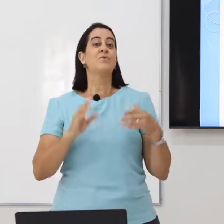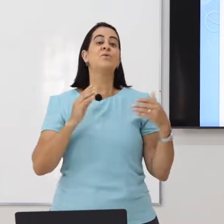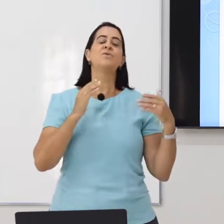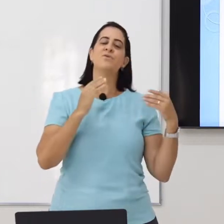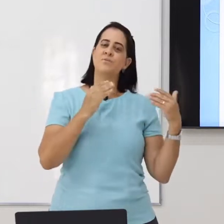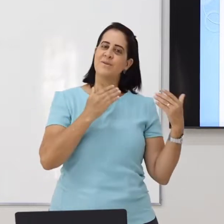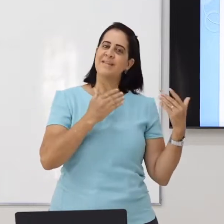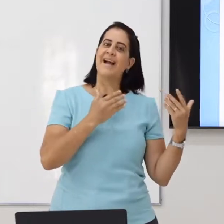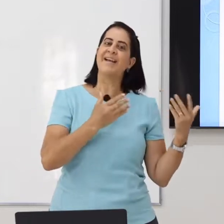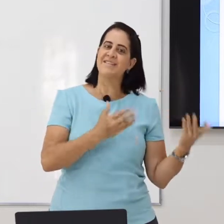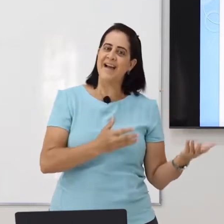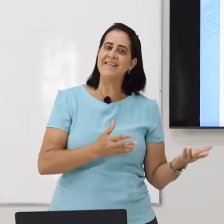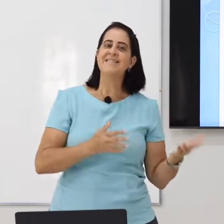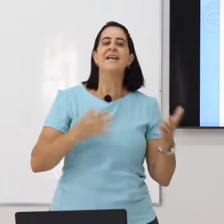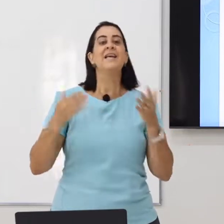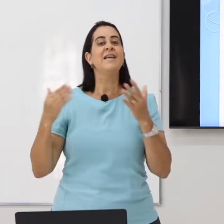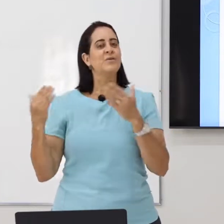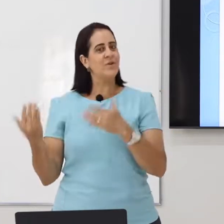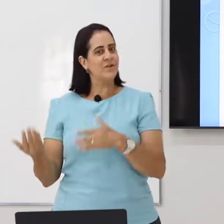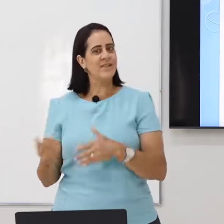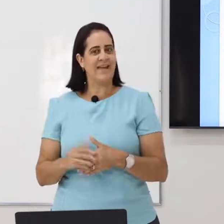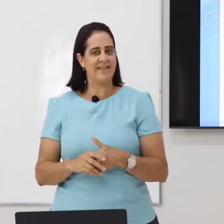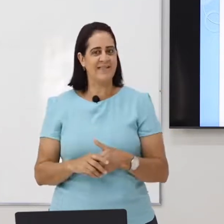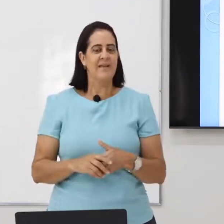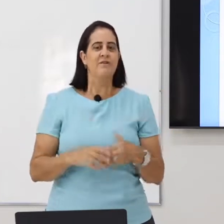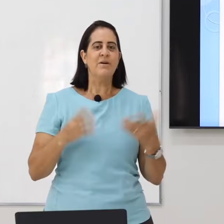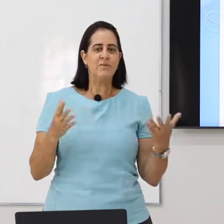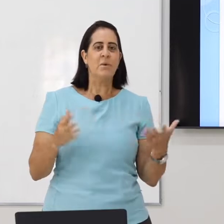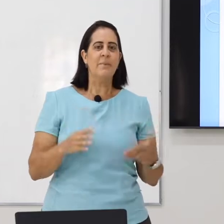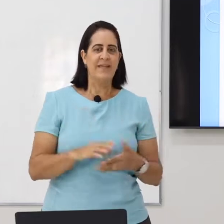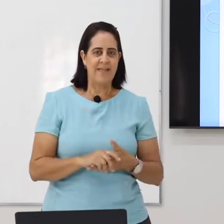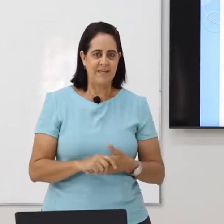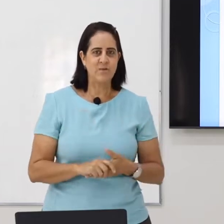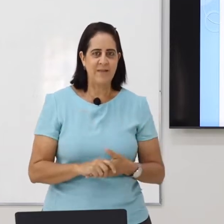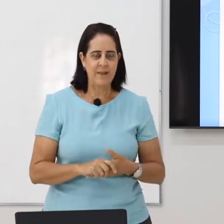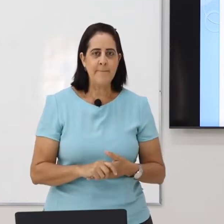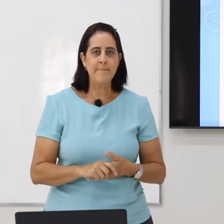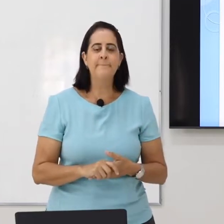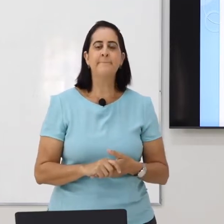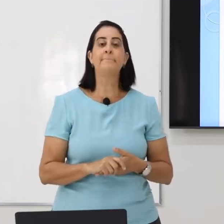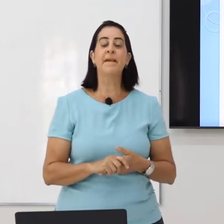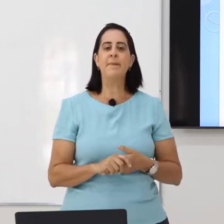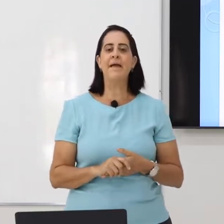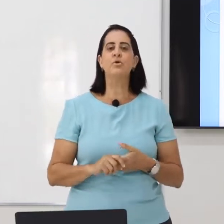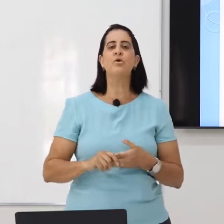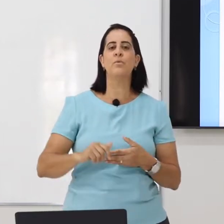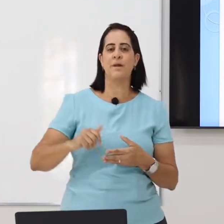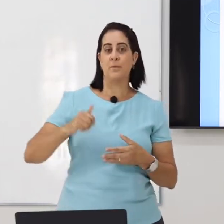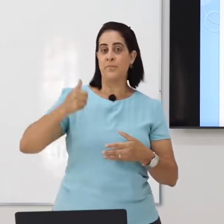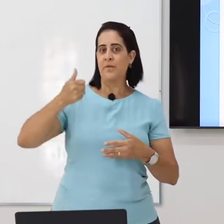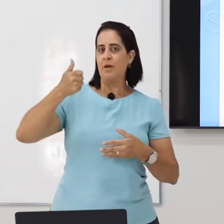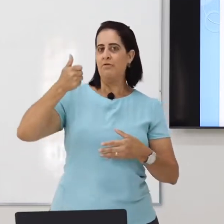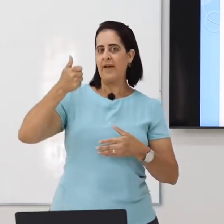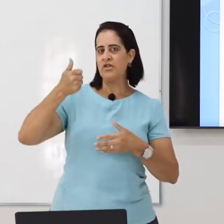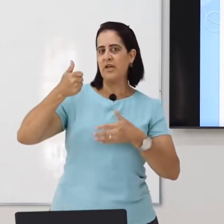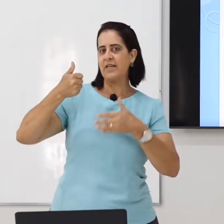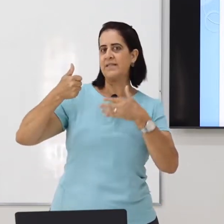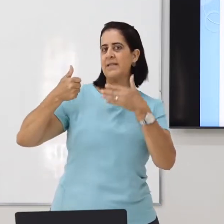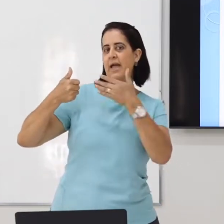os números cardinais e os ordinais. Vamos compreender isso então? Primeiro número. Veja que sempre